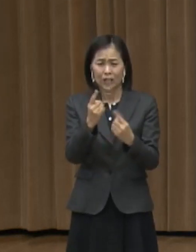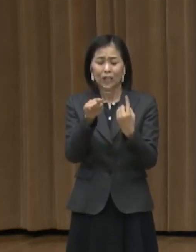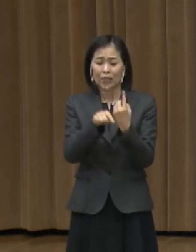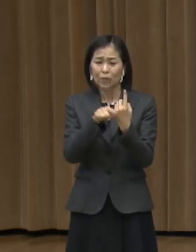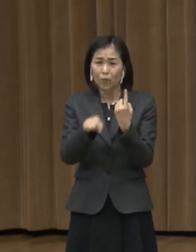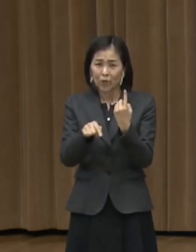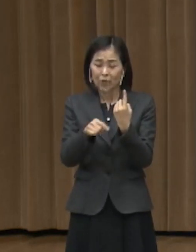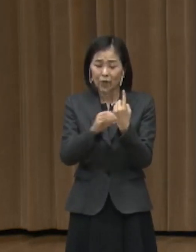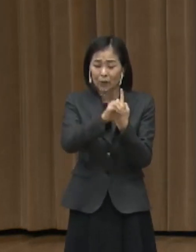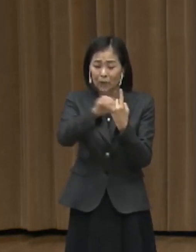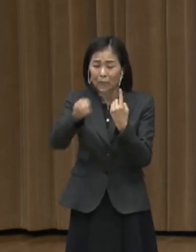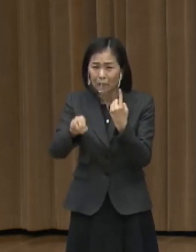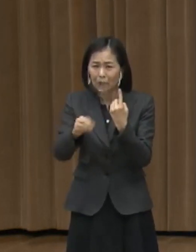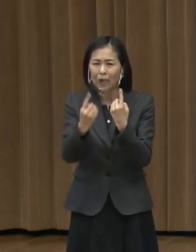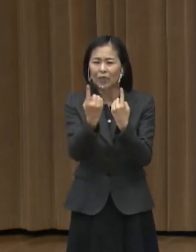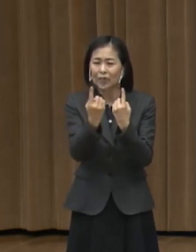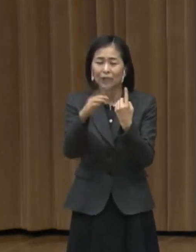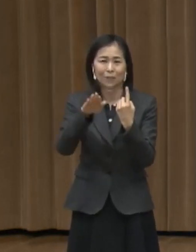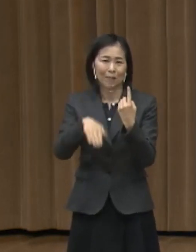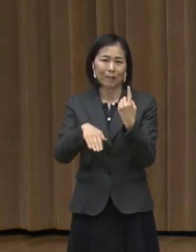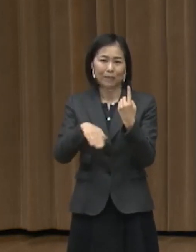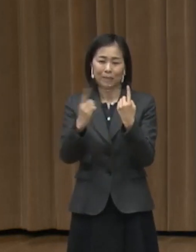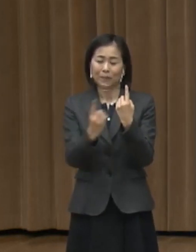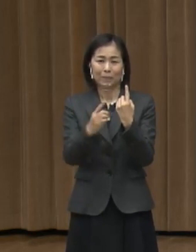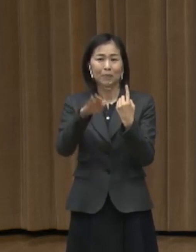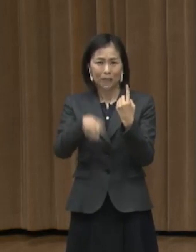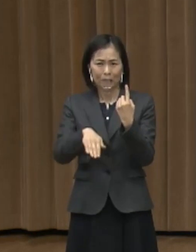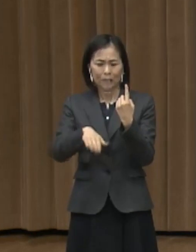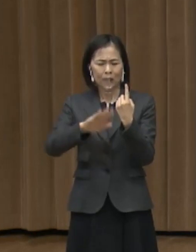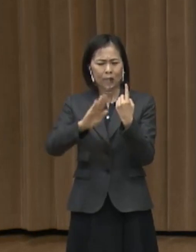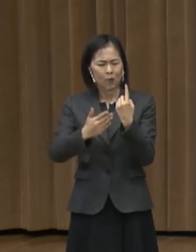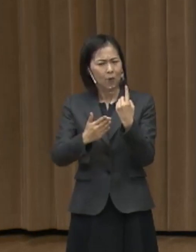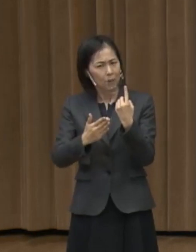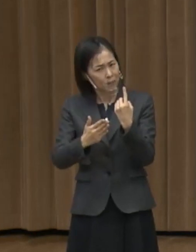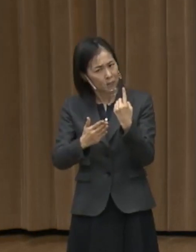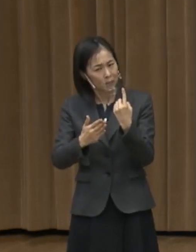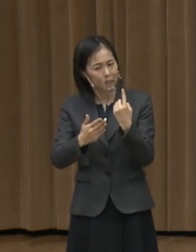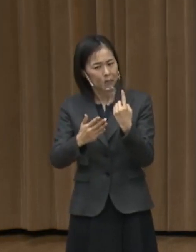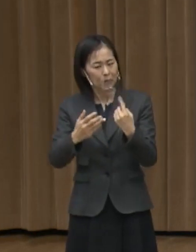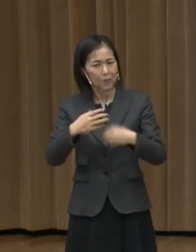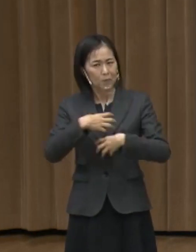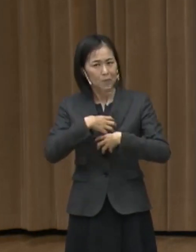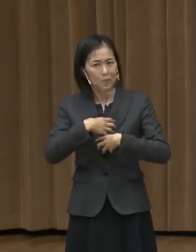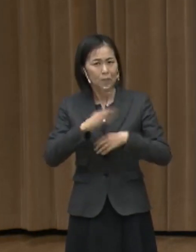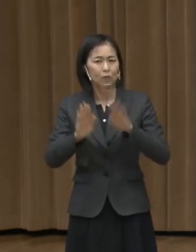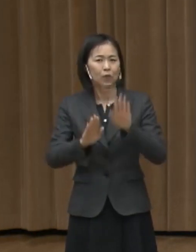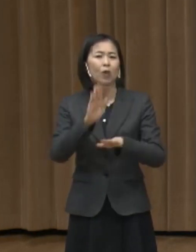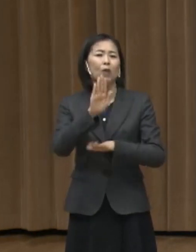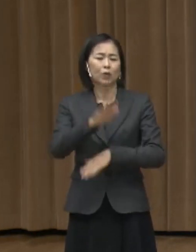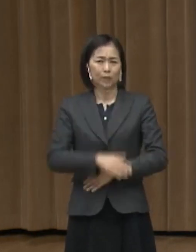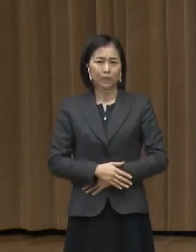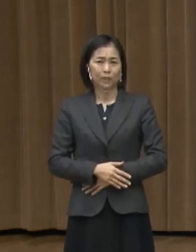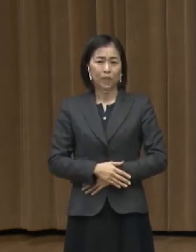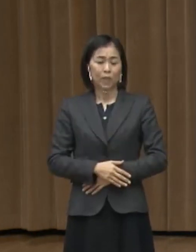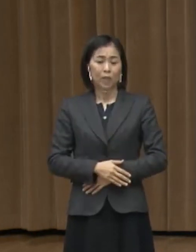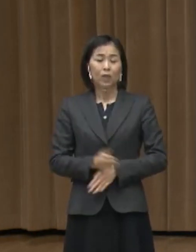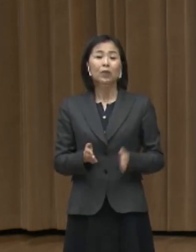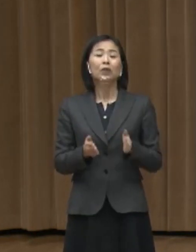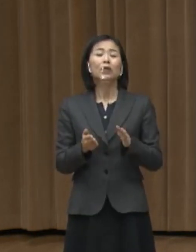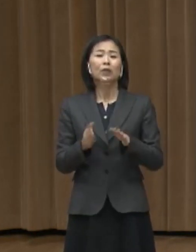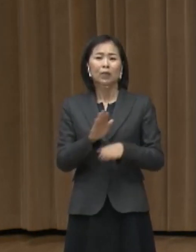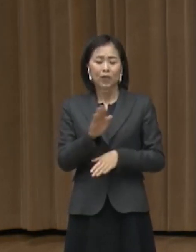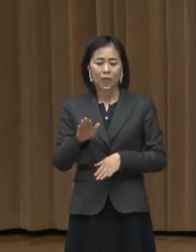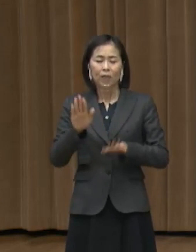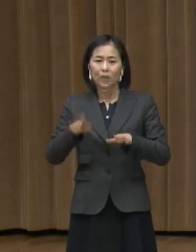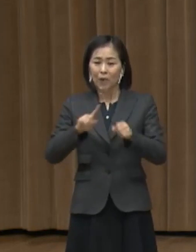の、しかしながら注目をする段階に来ていると思っています。これが動向についてです。その上でこの